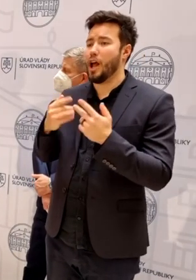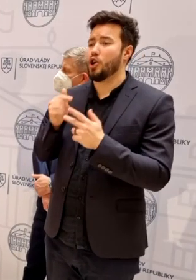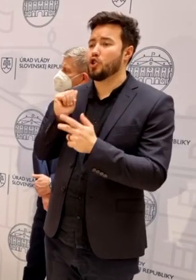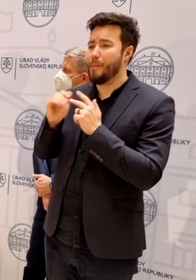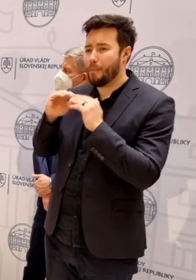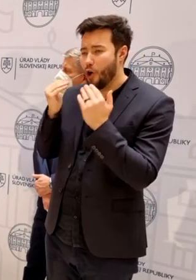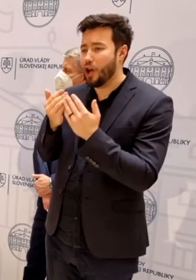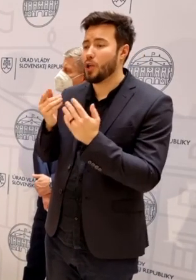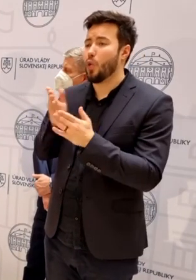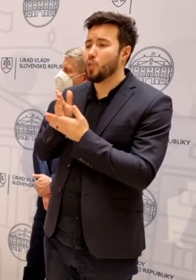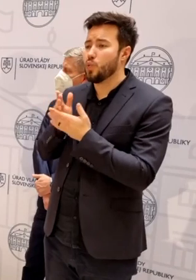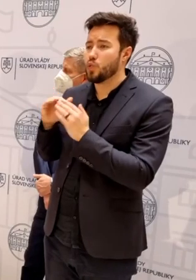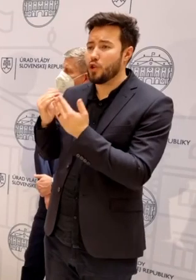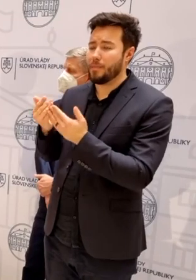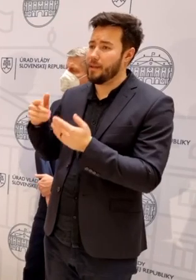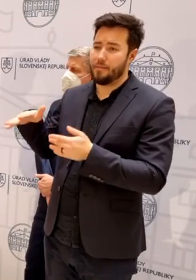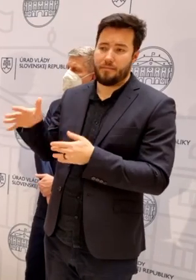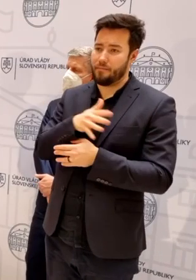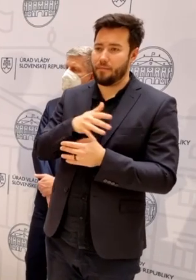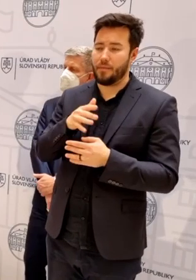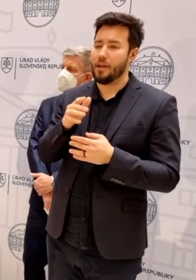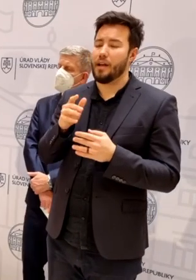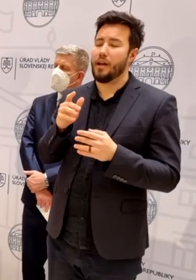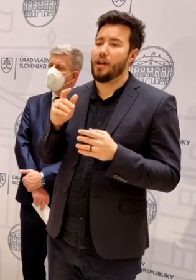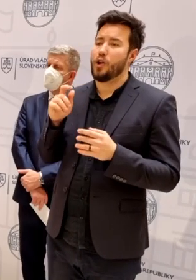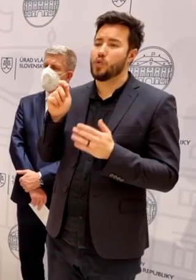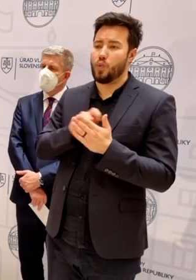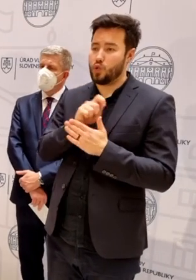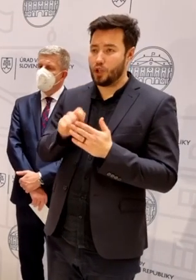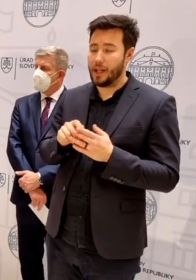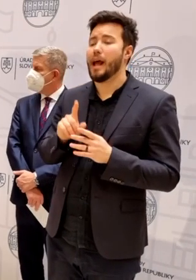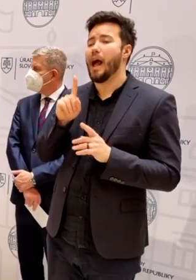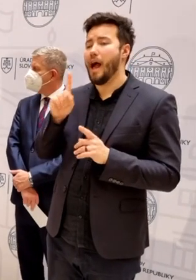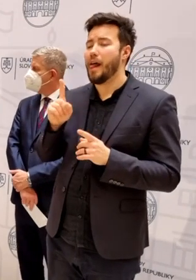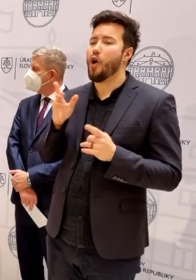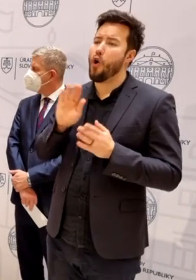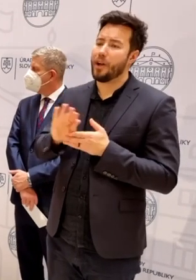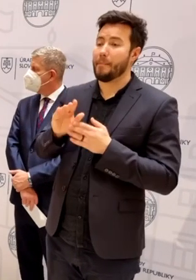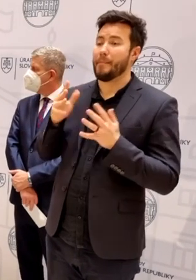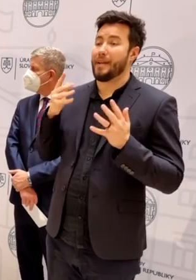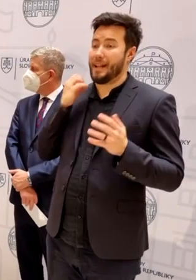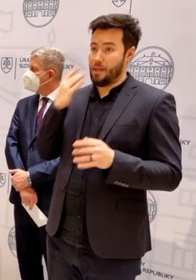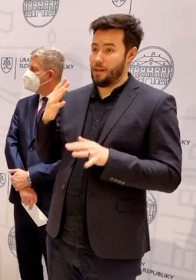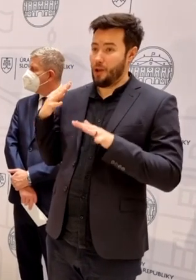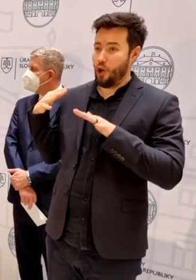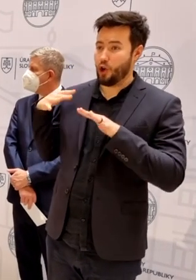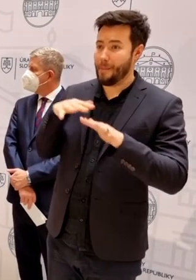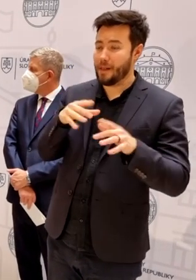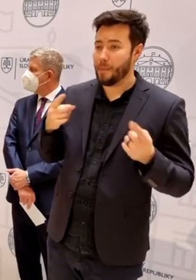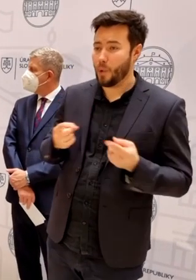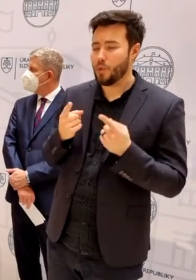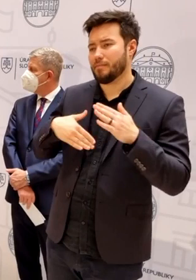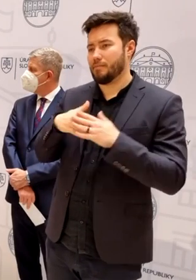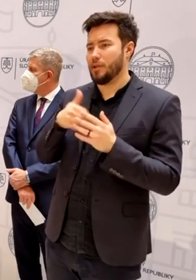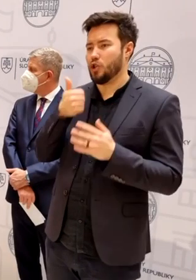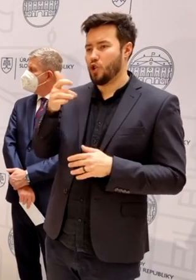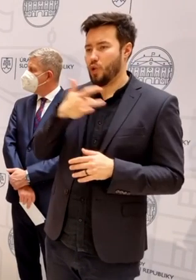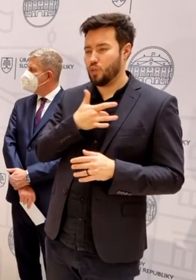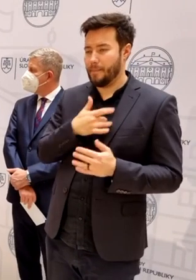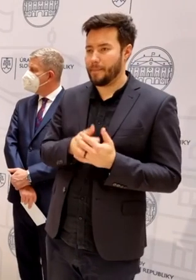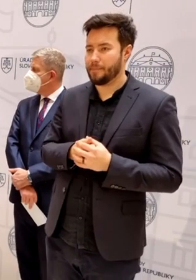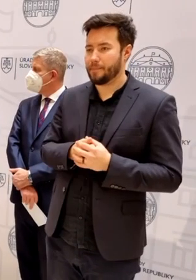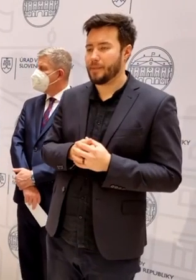služieb, s tým, že hromadné podujatia naďalej ostanú obmedzené na 100 osôb, respektíve pri niektorých ako kultúra,